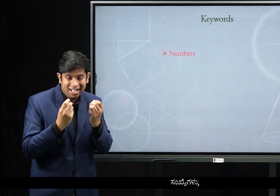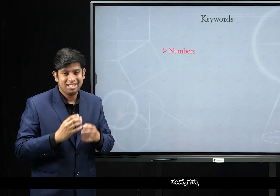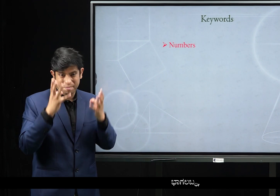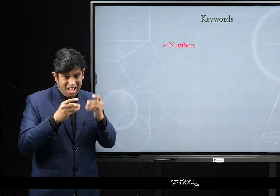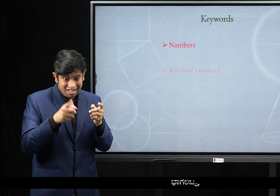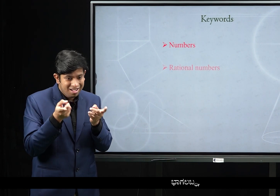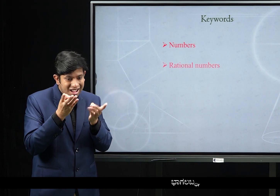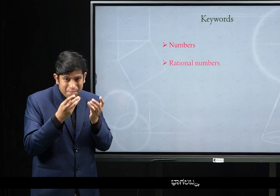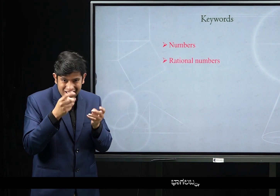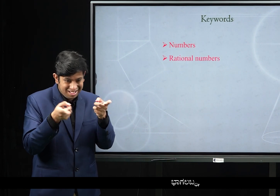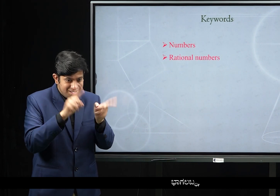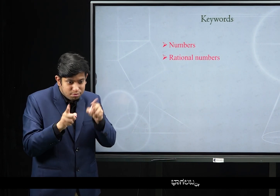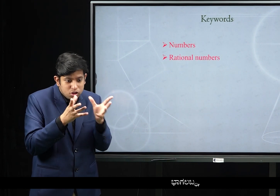ಸಂಖ್ಯೆಗಳು, ಭಾಗಲಬ್ಧ,